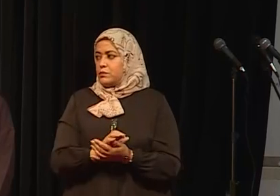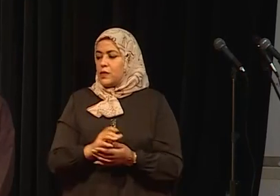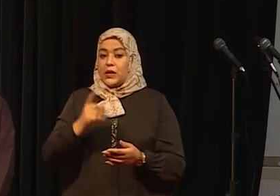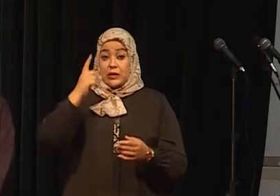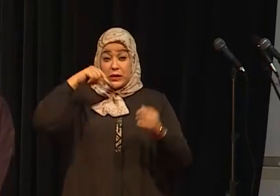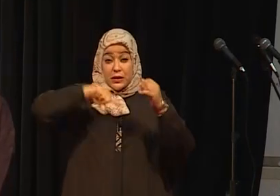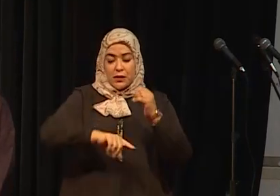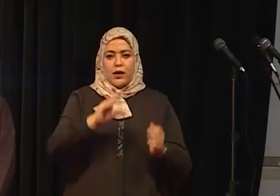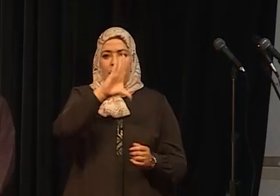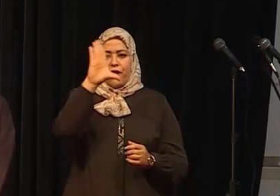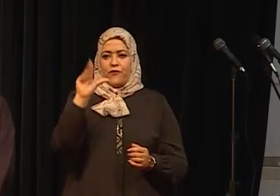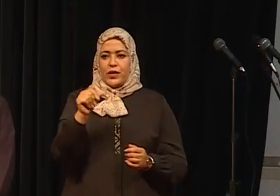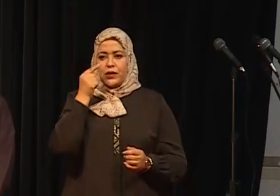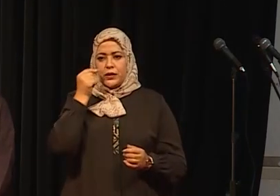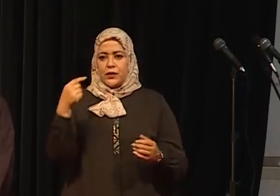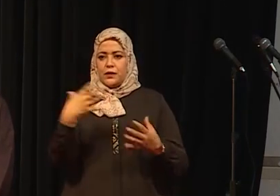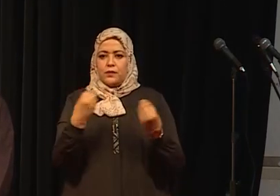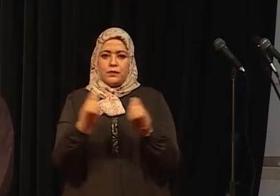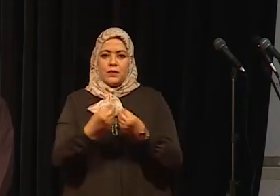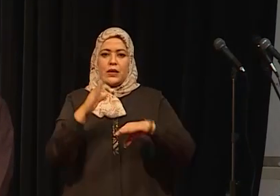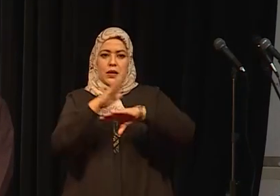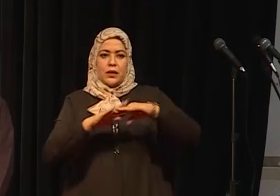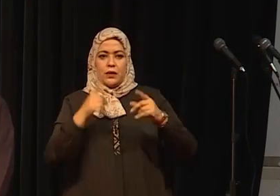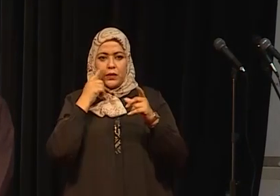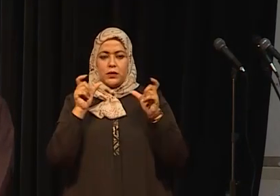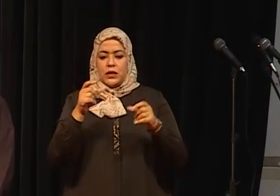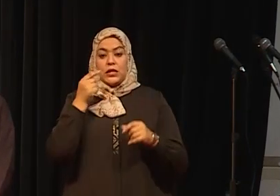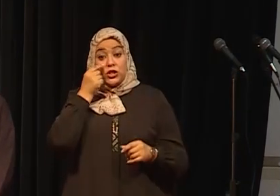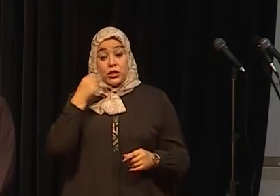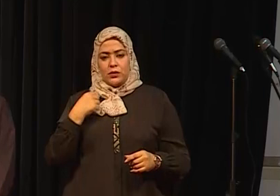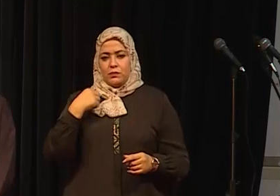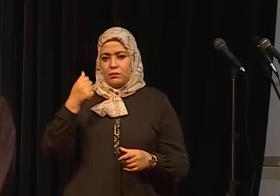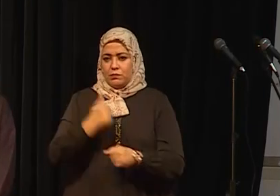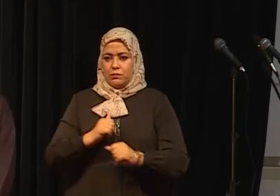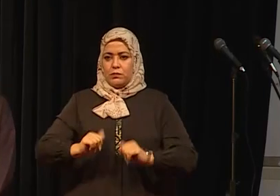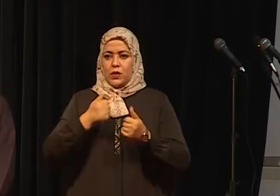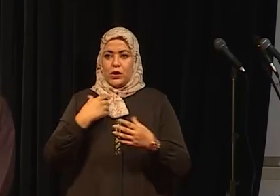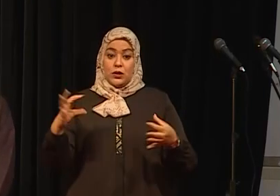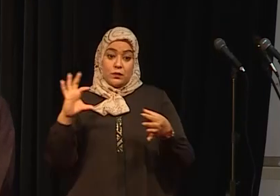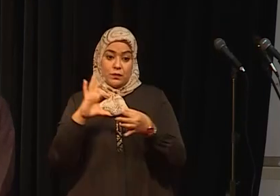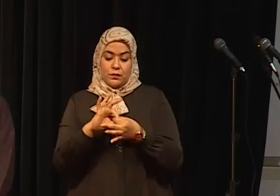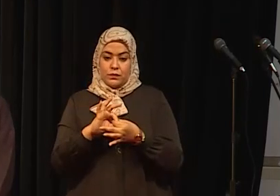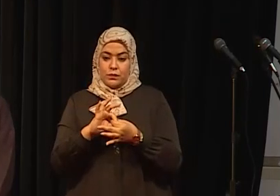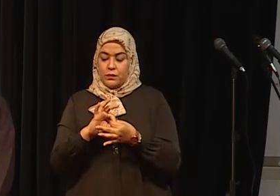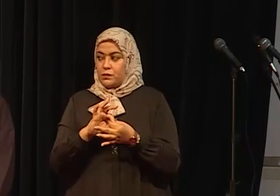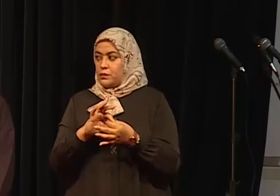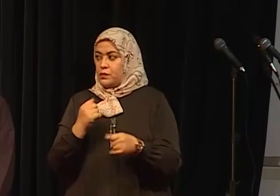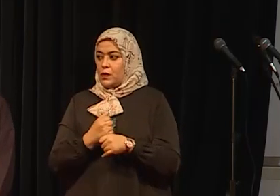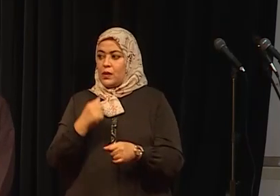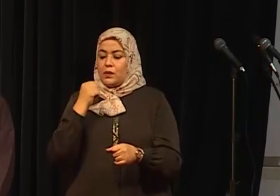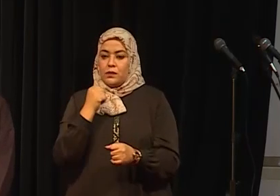عمق إفريقي في مجال حماية معطيات ذات الطابع الشخصي. كما سيشاركنا